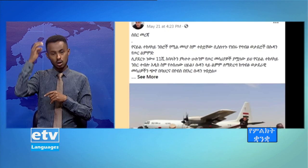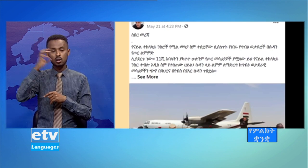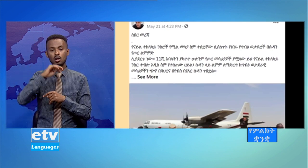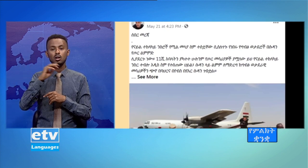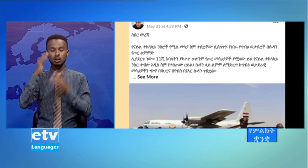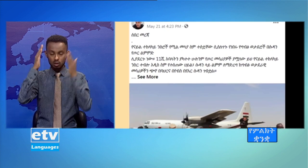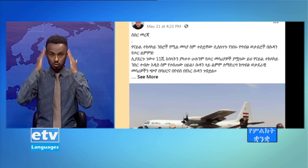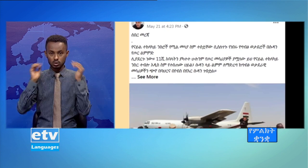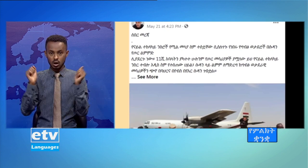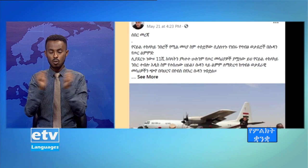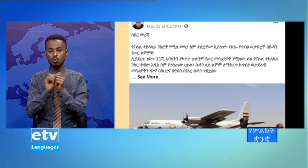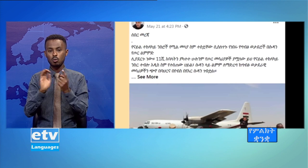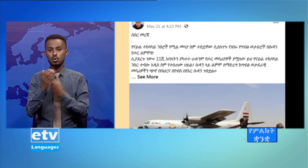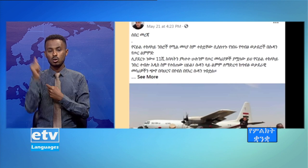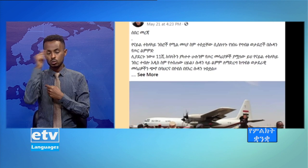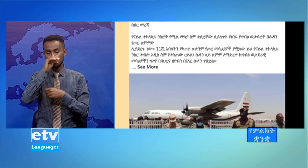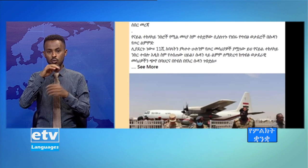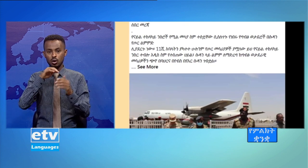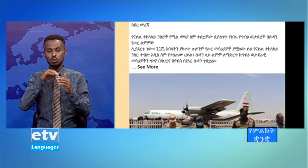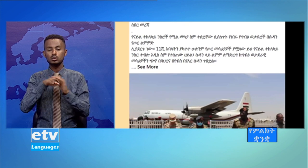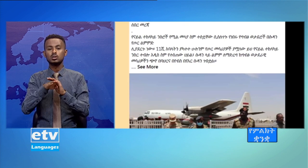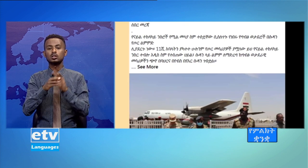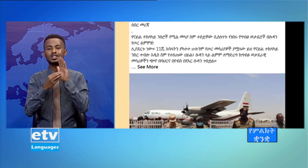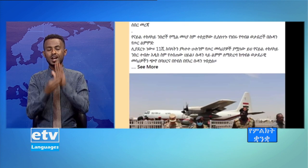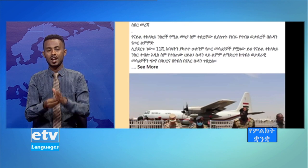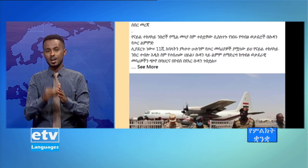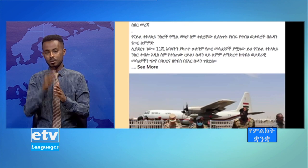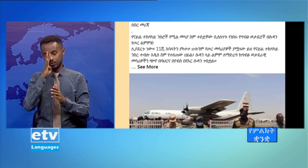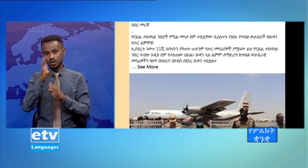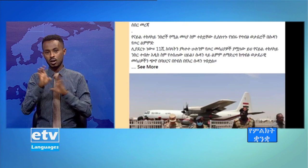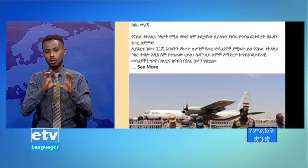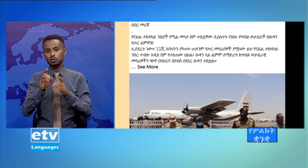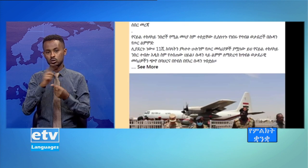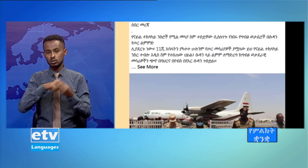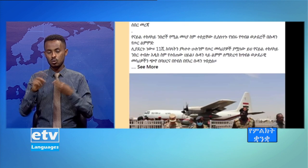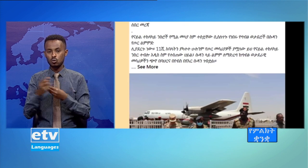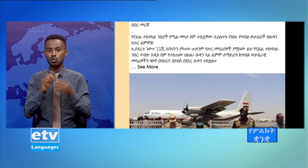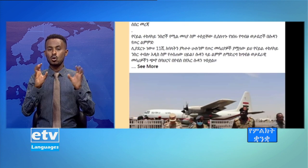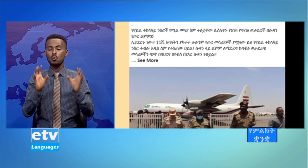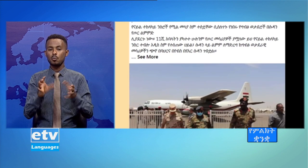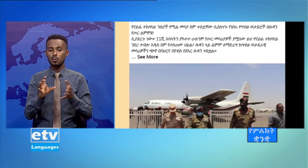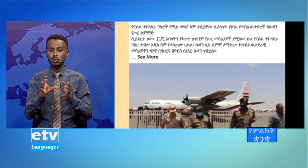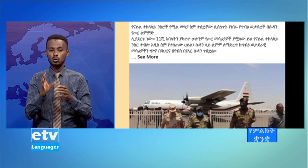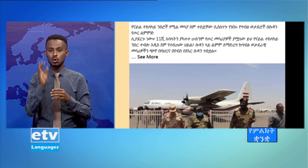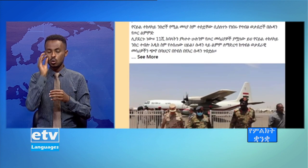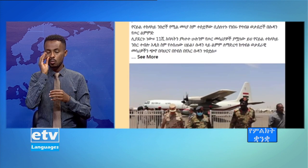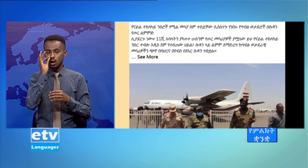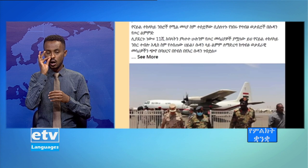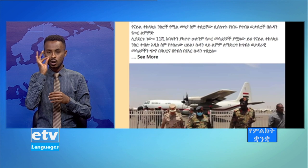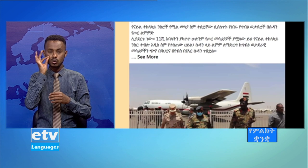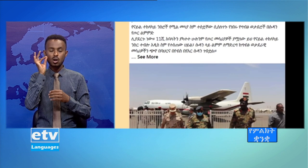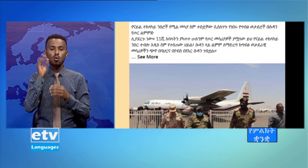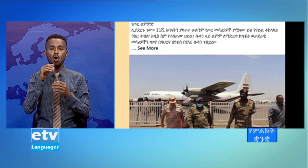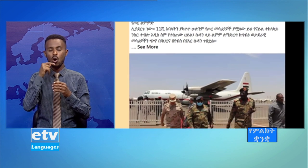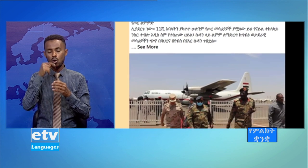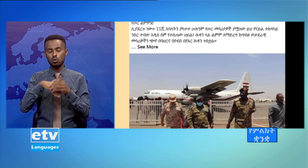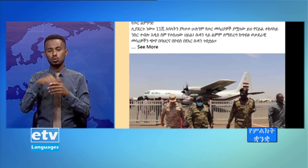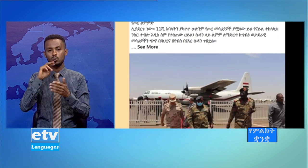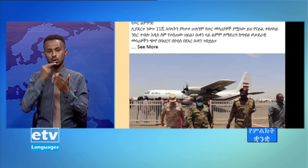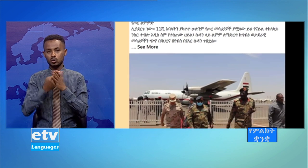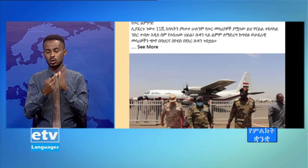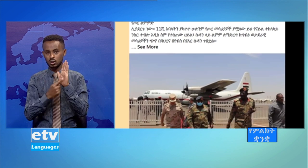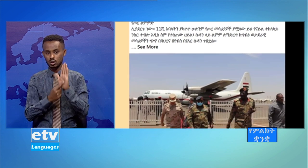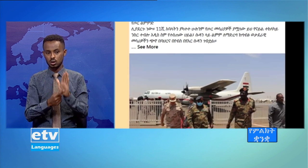በመሆን ኢትዮጵያውያንን ጫና ውስጥ ለመክተት ያደረጉት ስለመሆኑ በሚዲያዎቻቸው በአረብኛ ቋንቋ ወጡ መረጃዎች ያሳያሉ